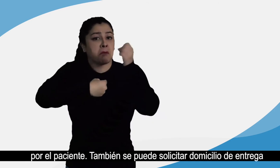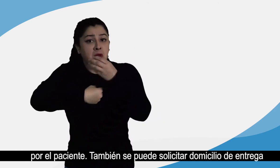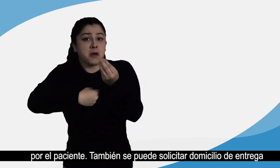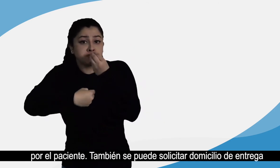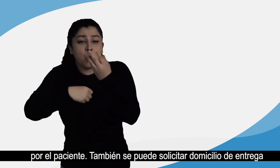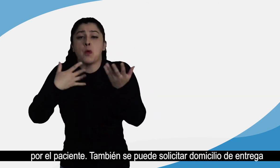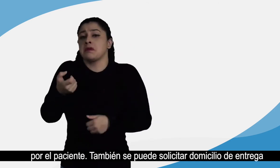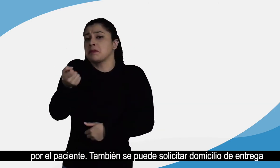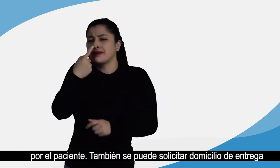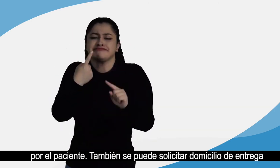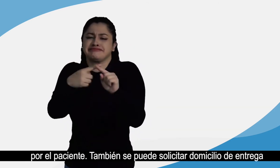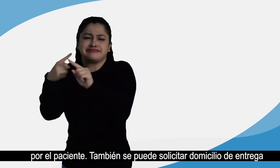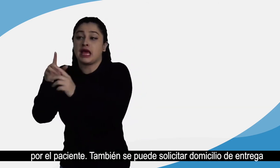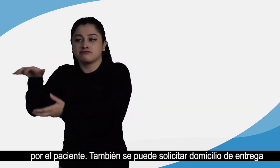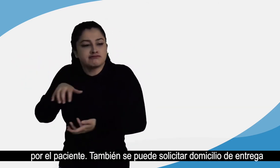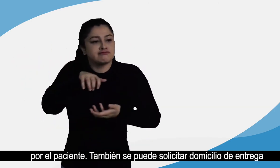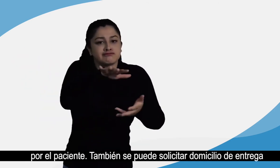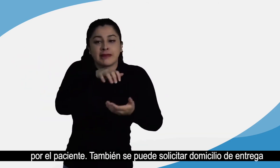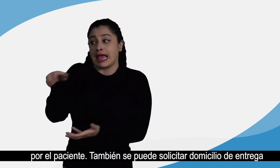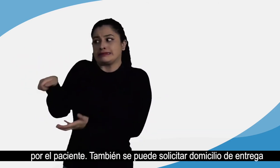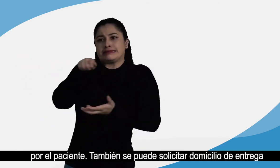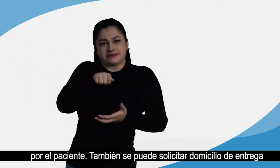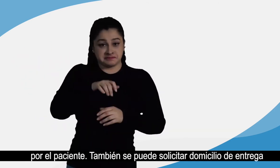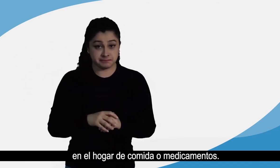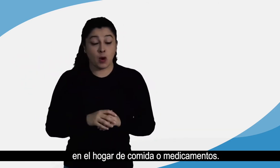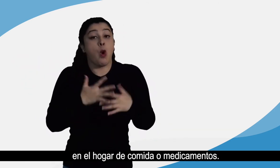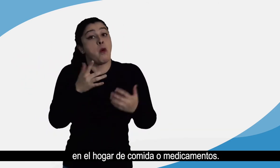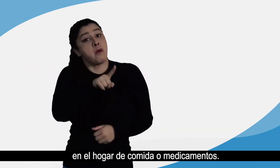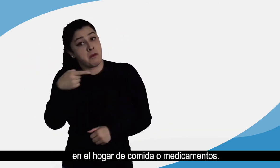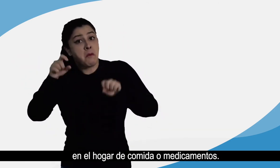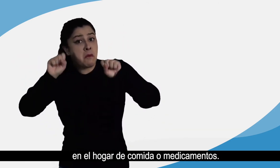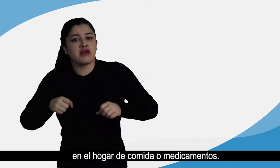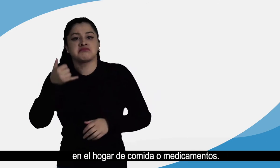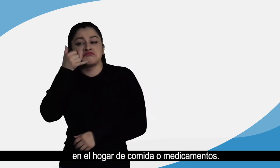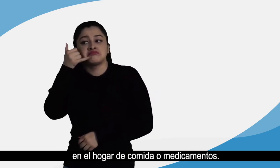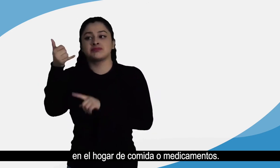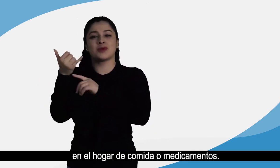paciente También se puede solicitar domicilio de entrega en el hogar de comida o medicamentos